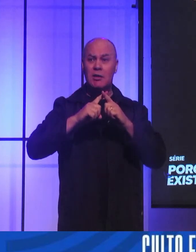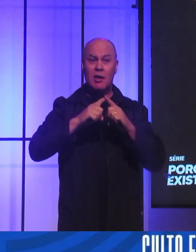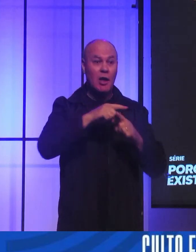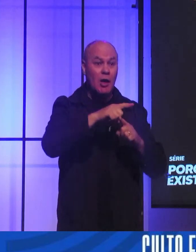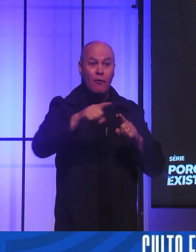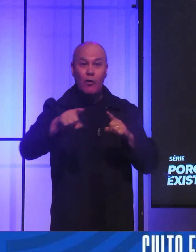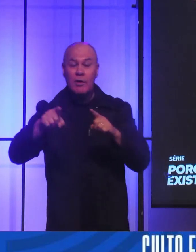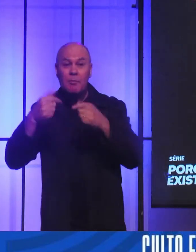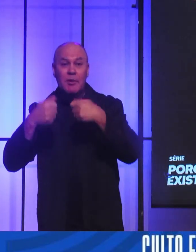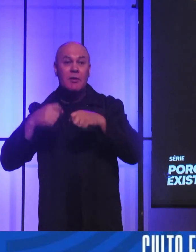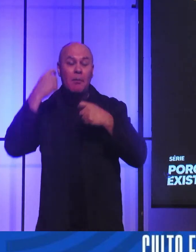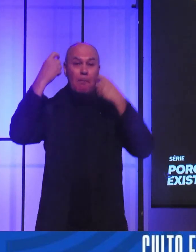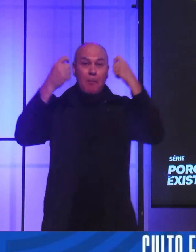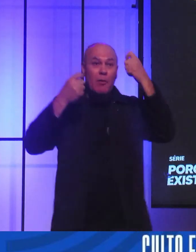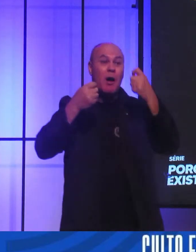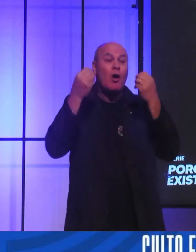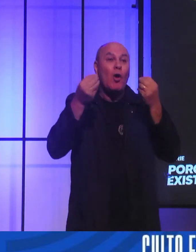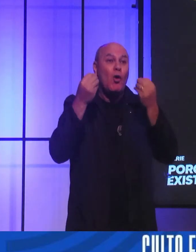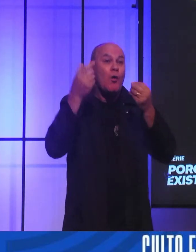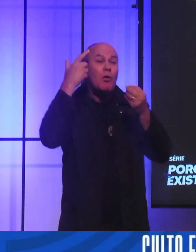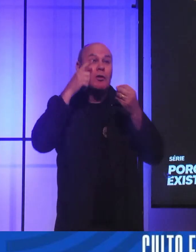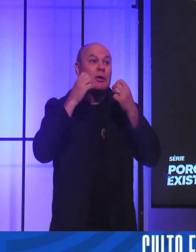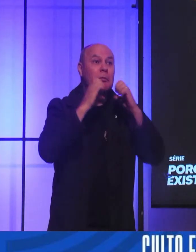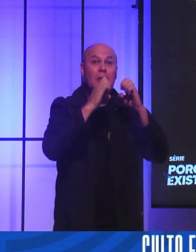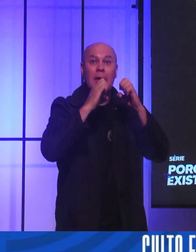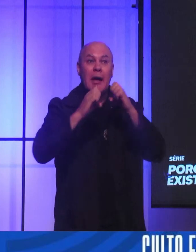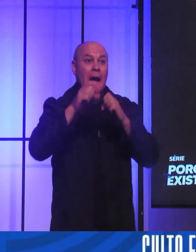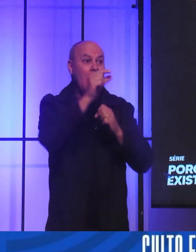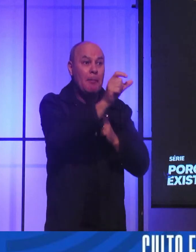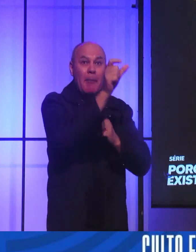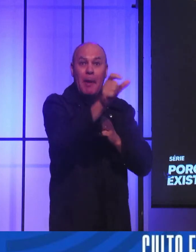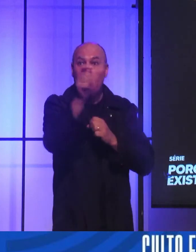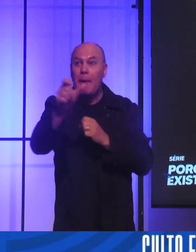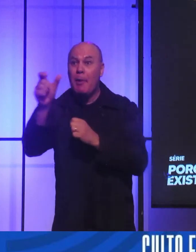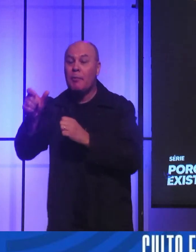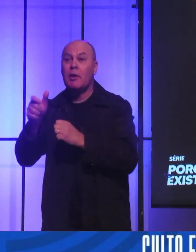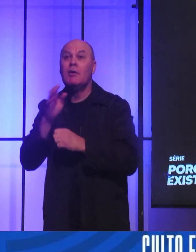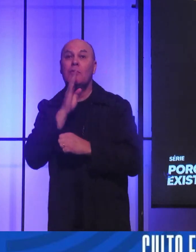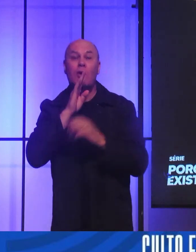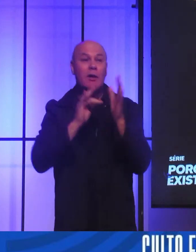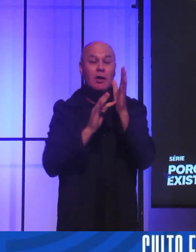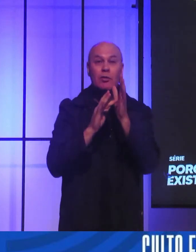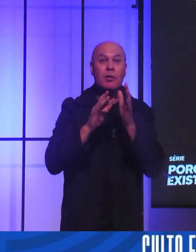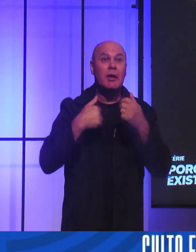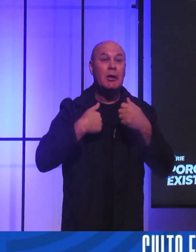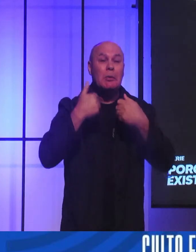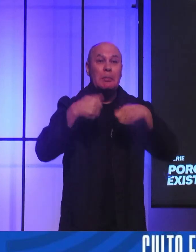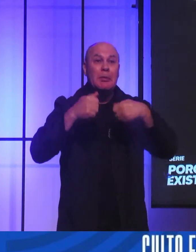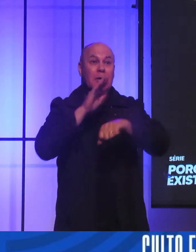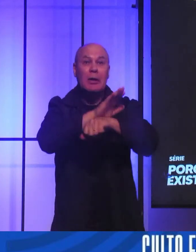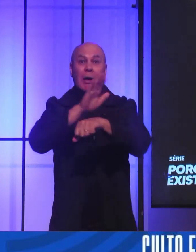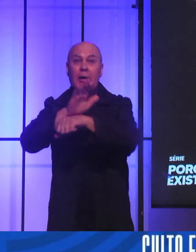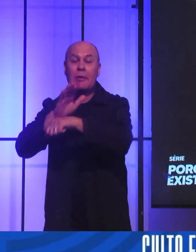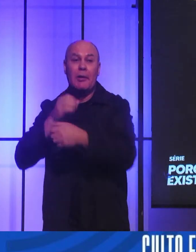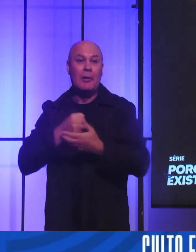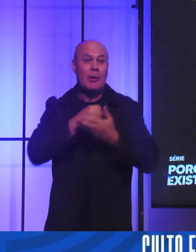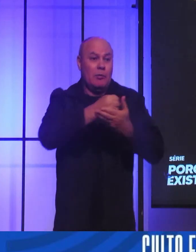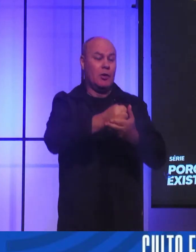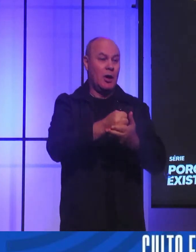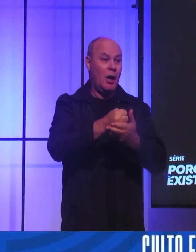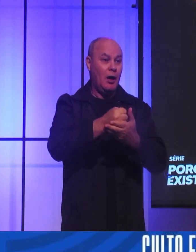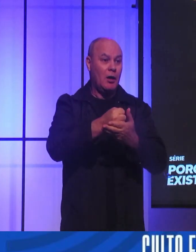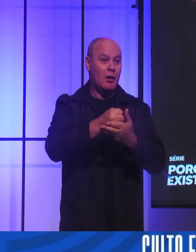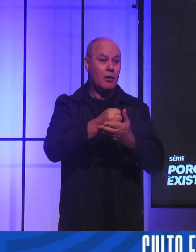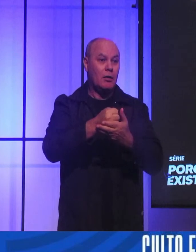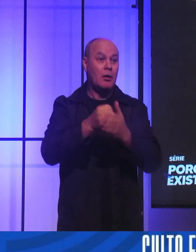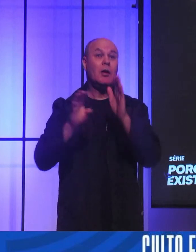com que eles se tornem parte dessa família de Deus. Porque esse é o nosso DNA, somos uma família e queremos